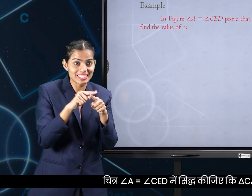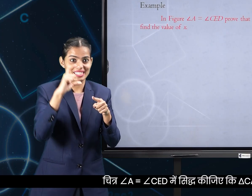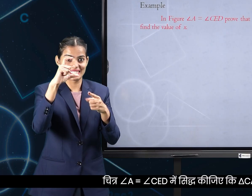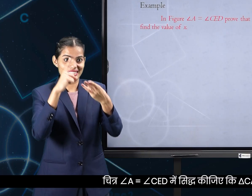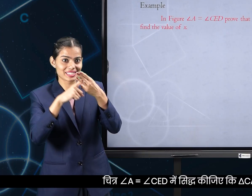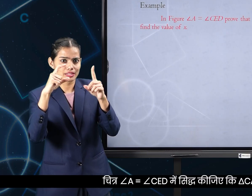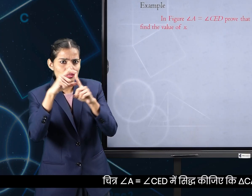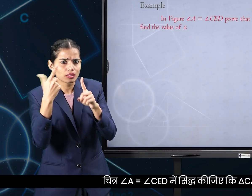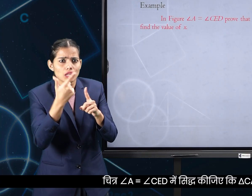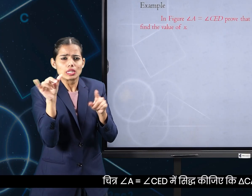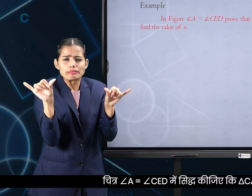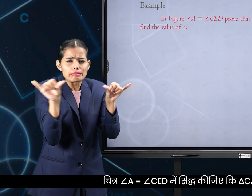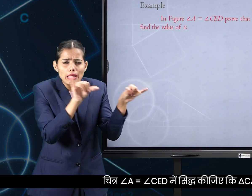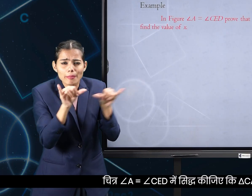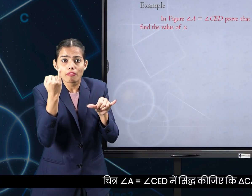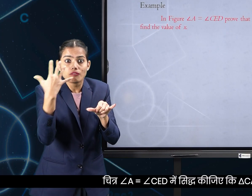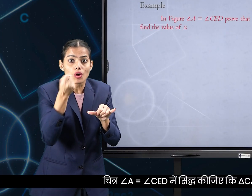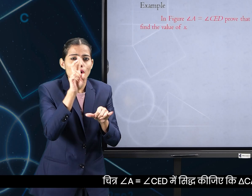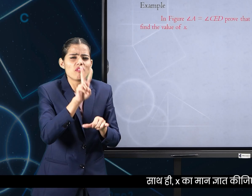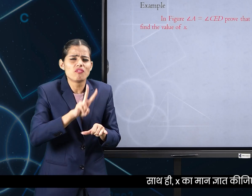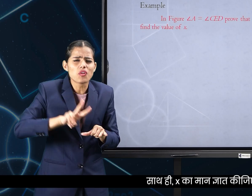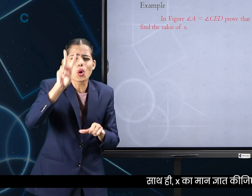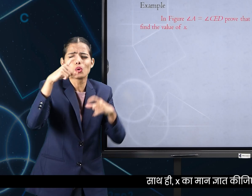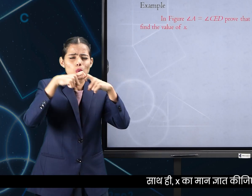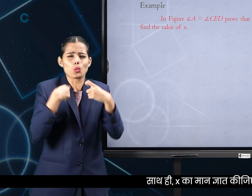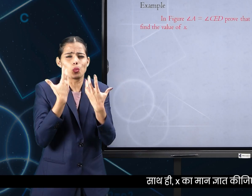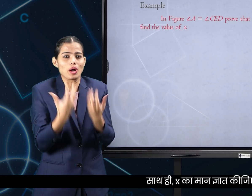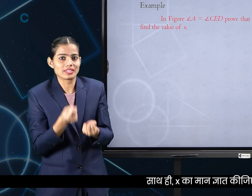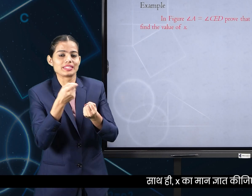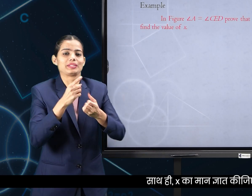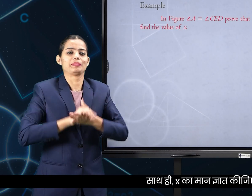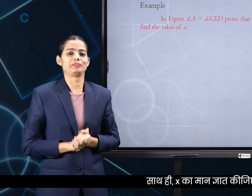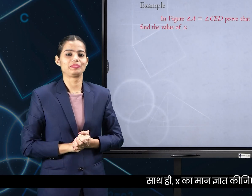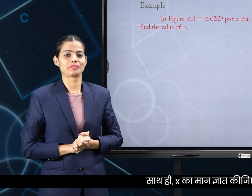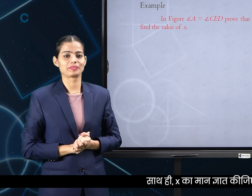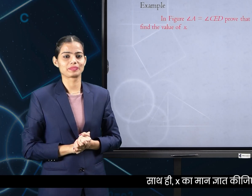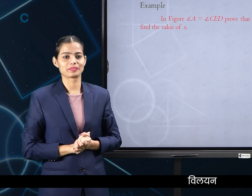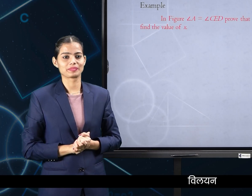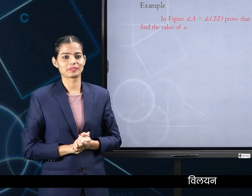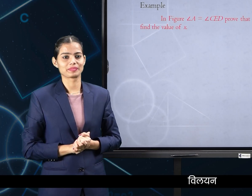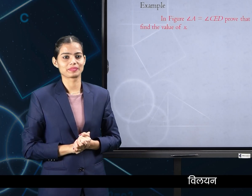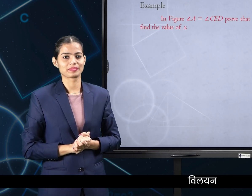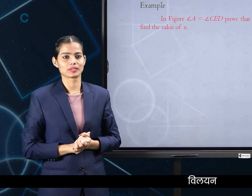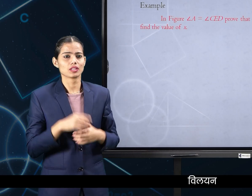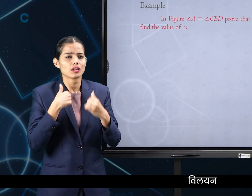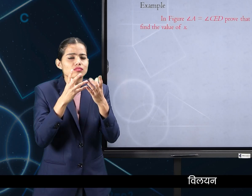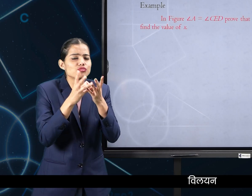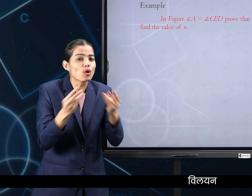टू त्रिभुज CED है। साथ ही x का मान ज्ञात कीजिए। विलयन